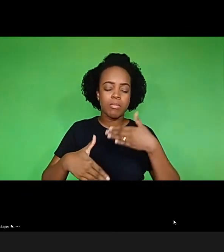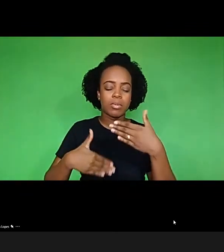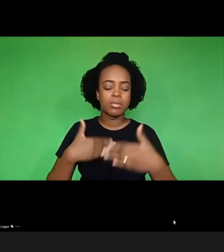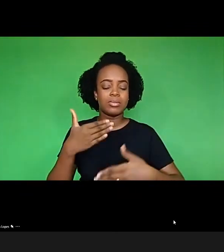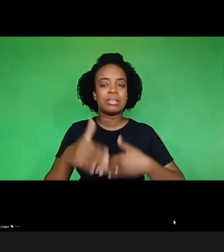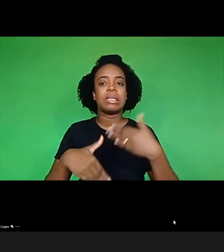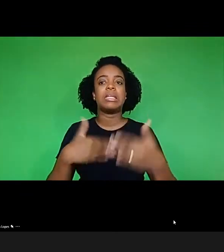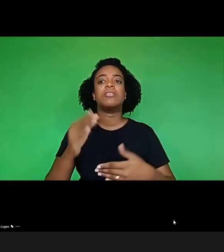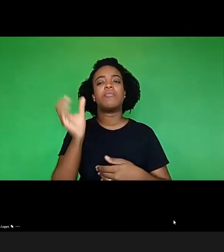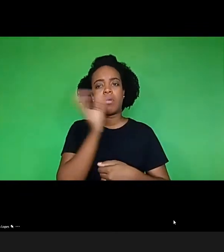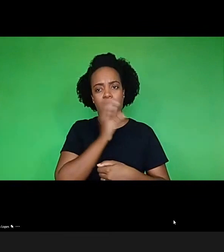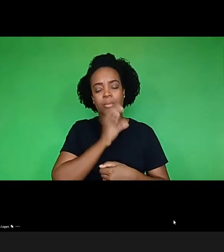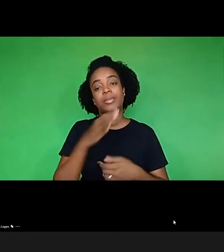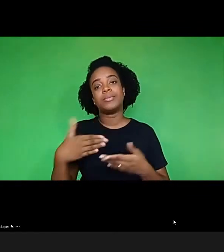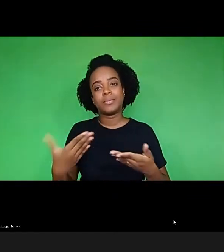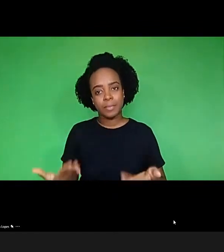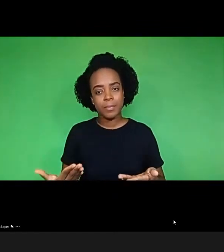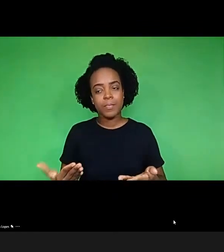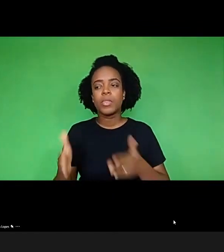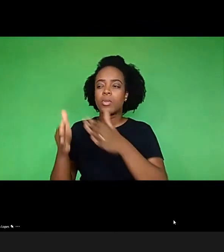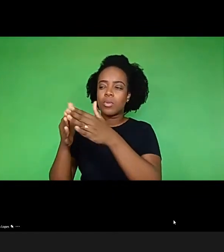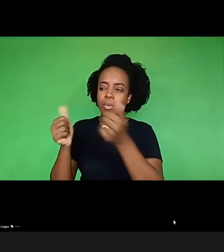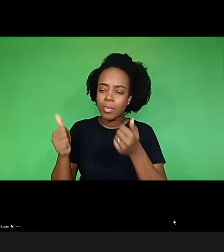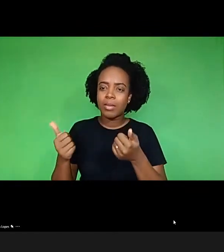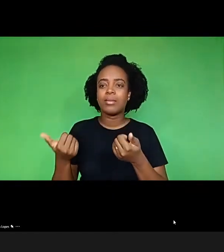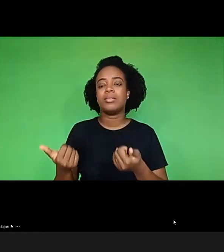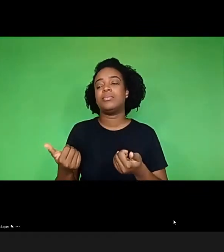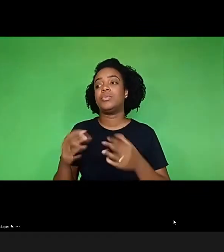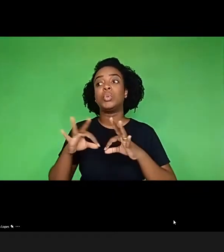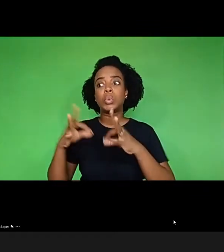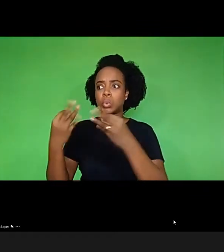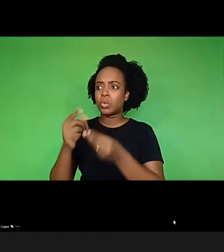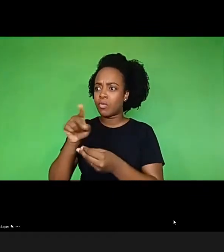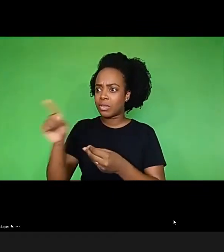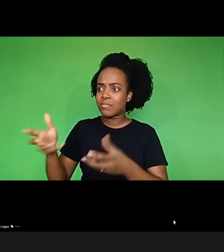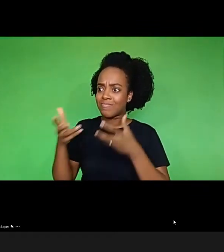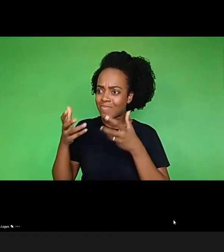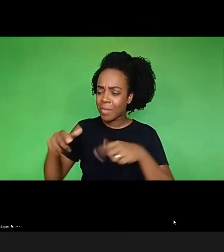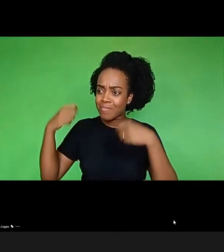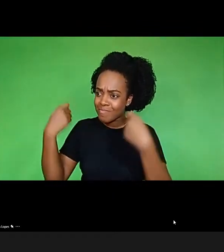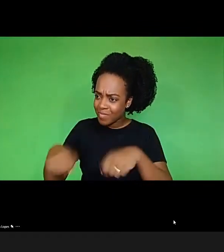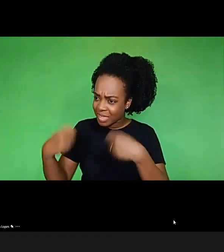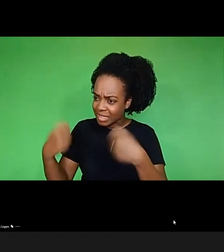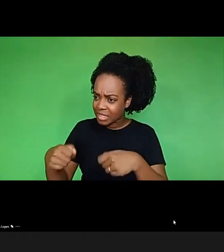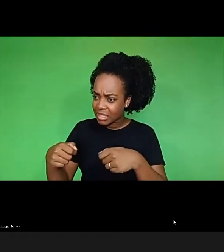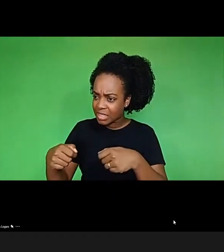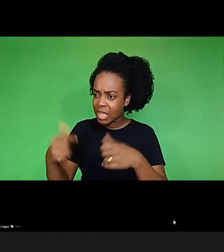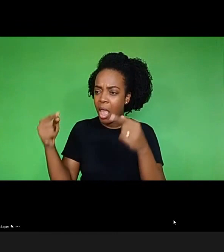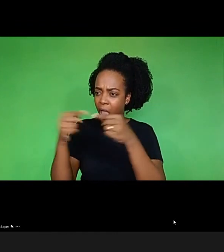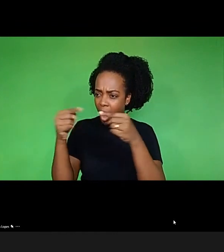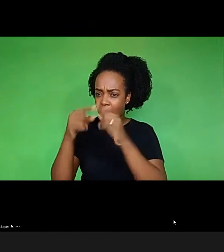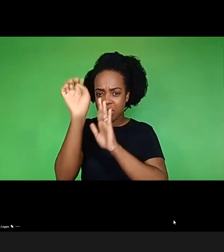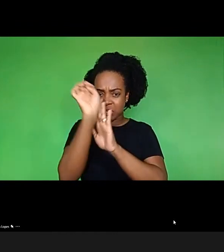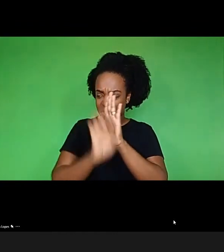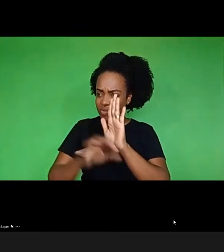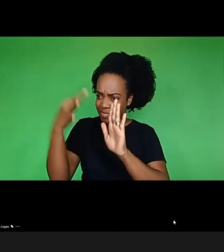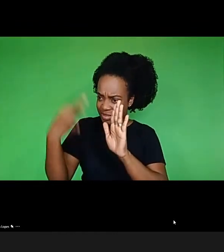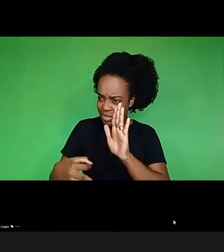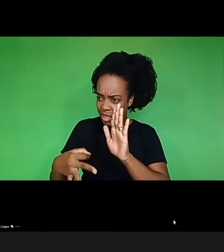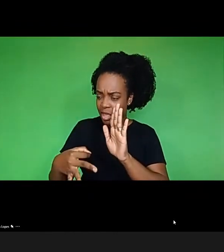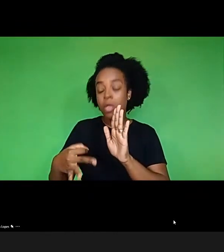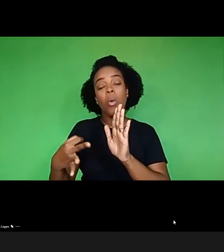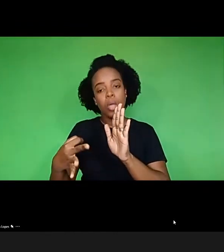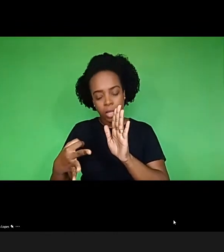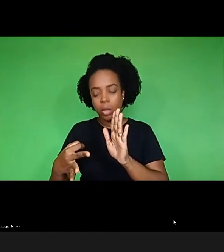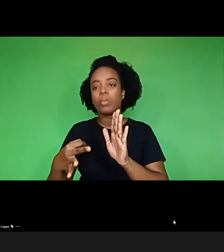acelerado, nesse sentido. Então, peço, né, que todos que se encaixem no perfil do edital já procurem saber, o telefone da CAI